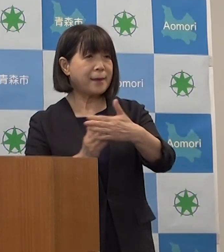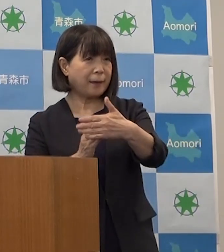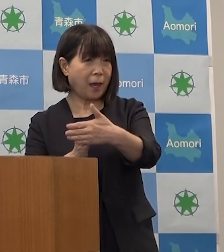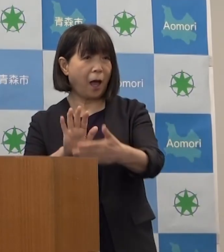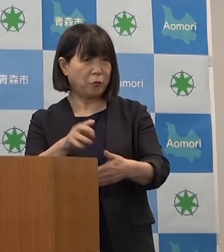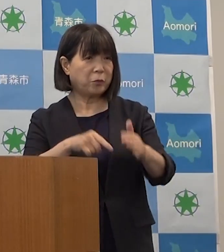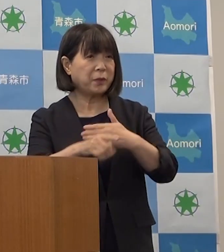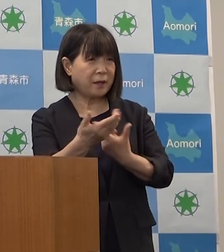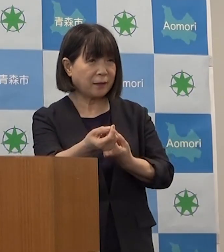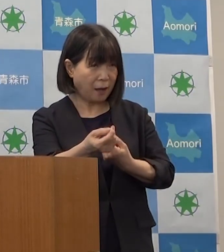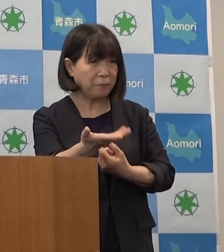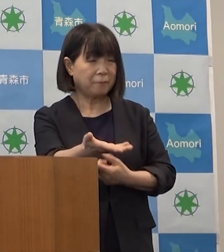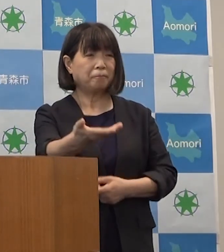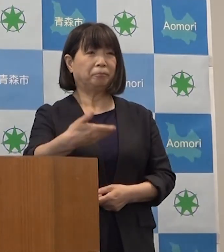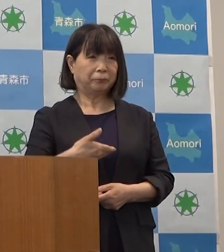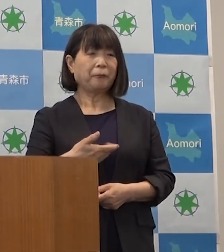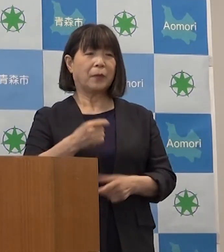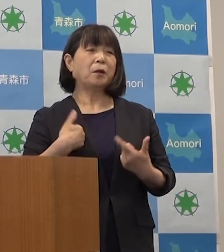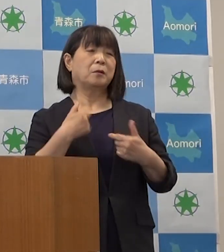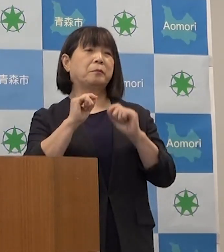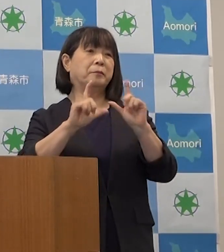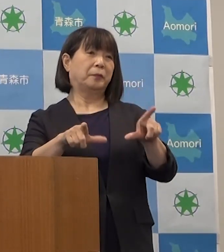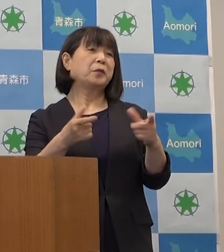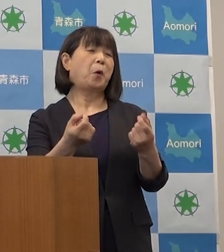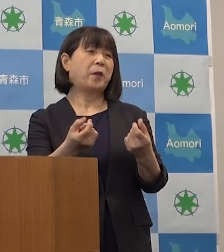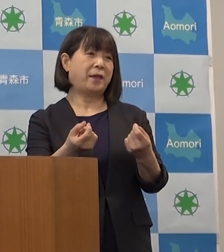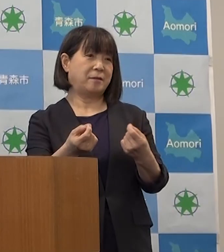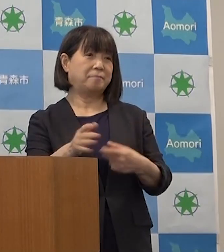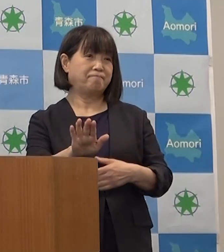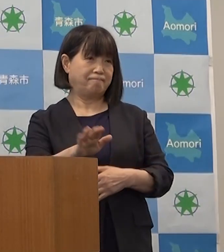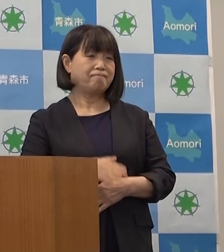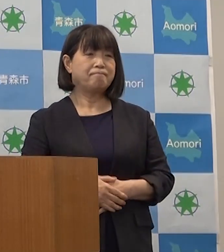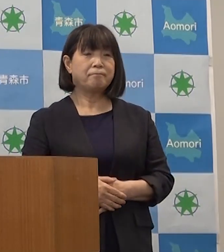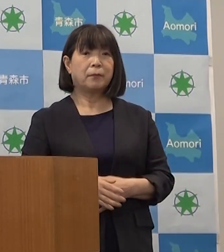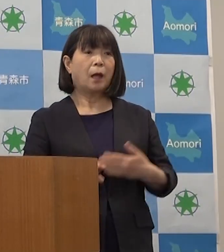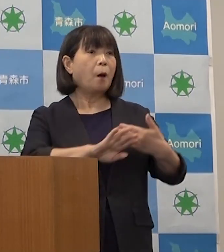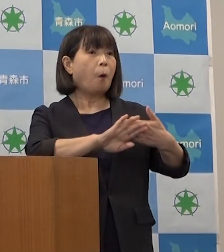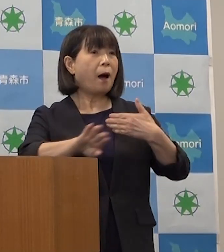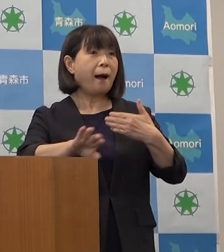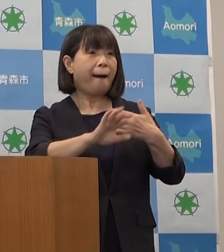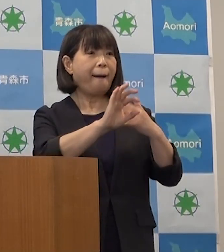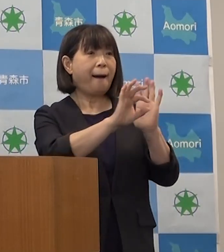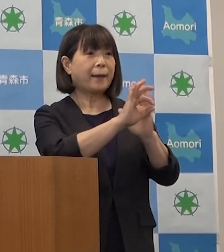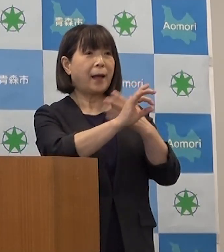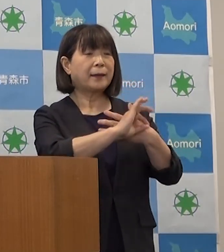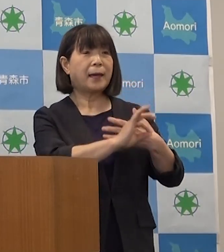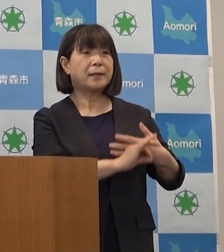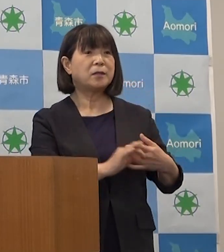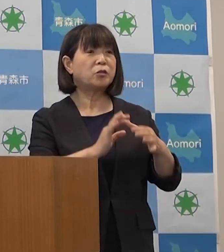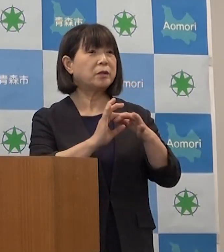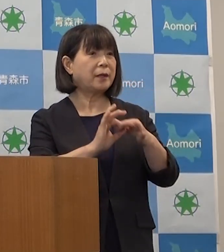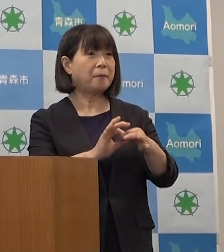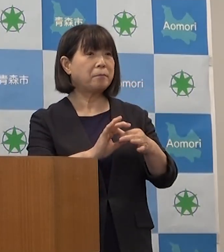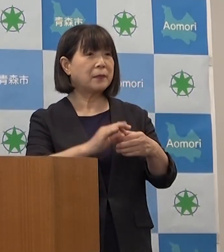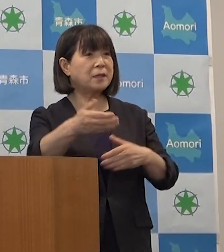はい、 わかりました、はい、ありがとうございます。 はい、他に案件に関しましてご質問はございません